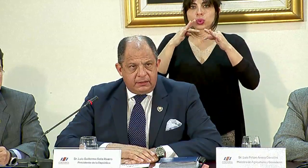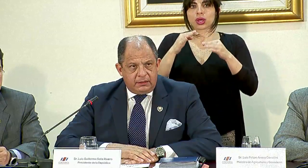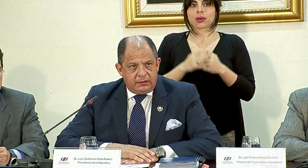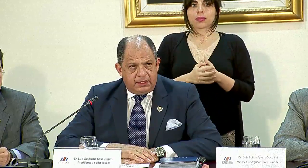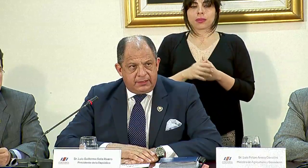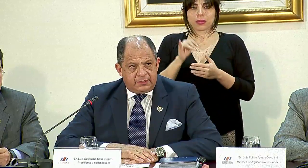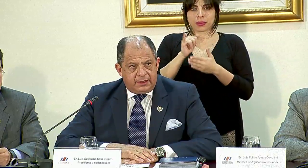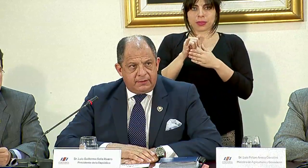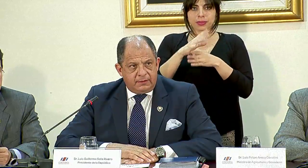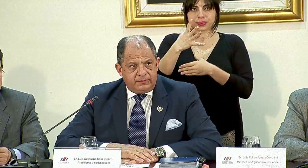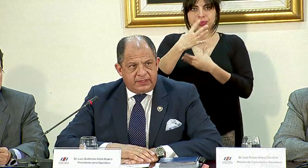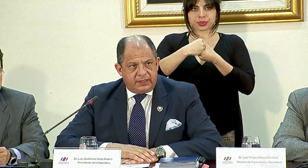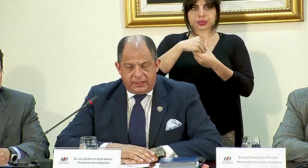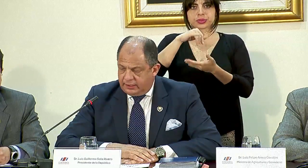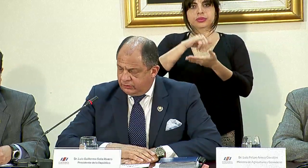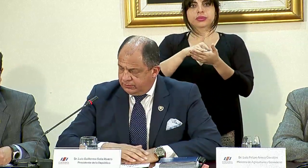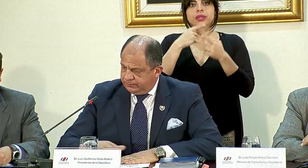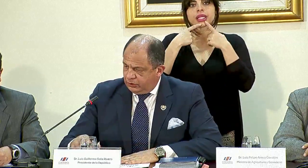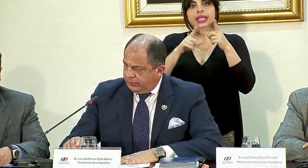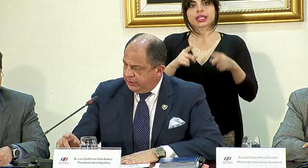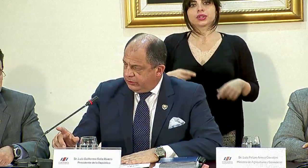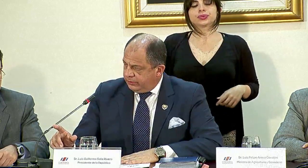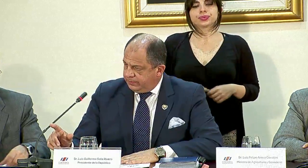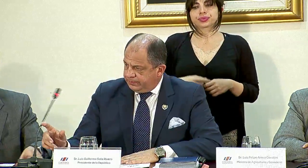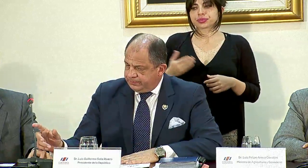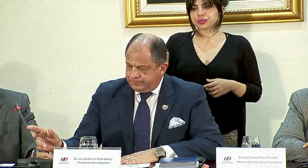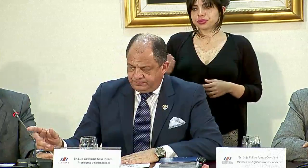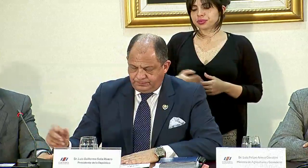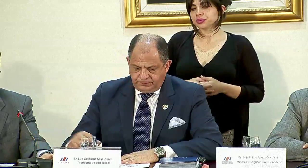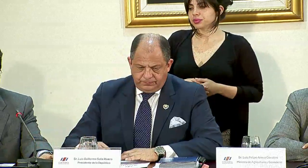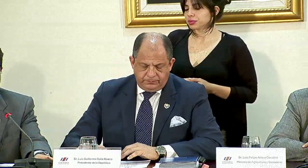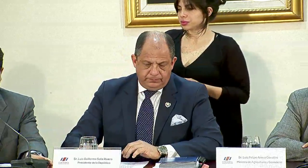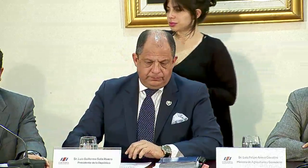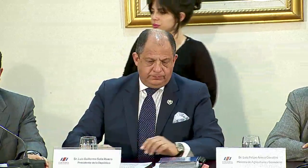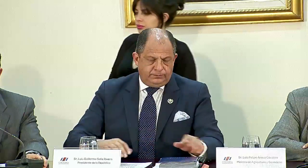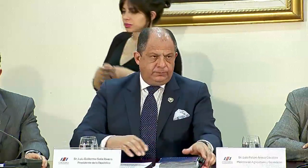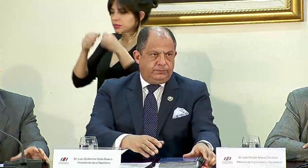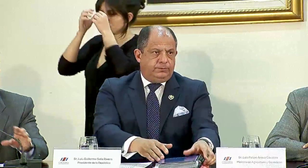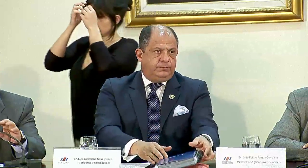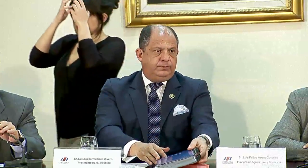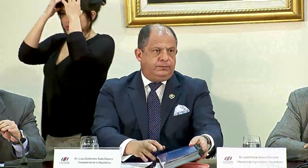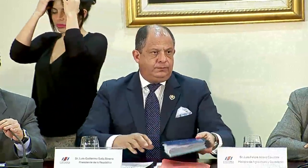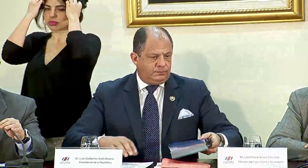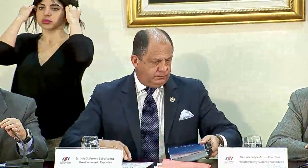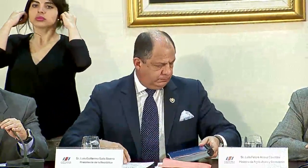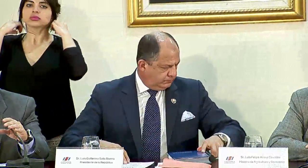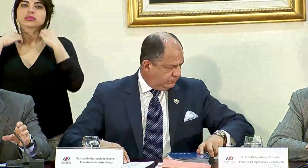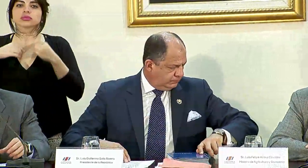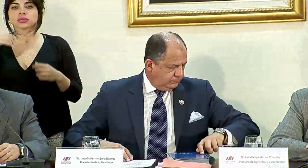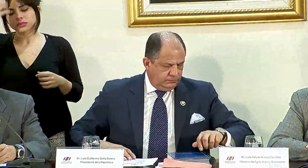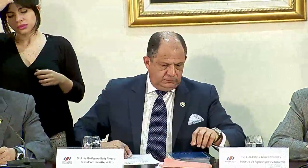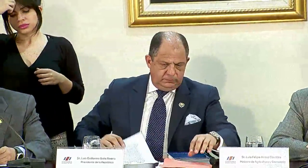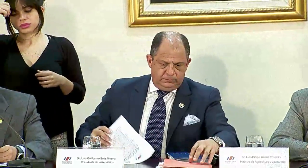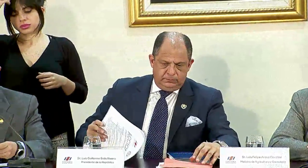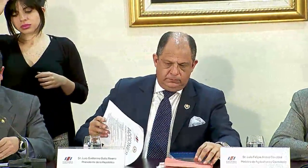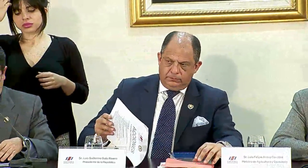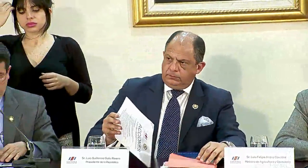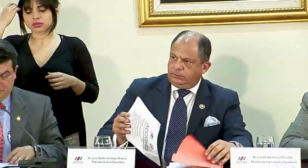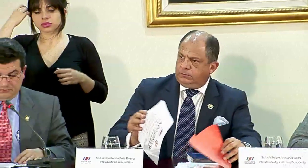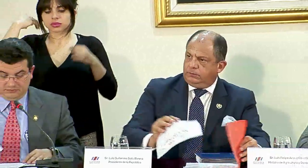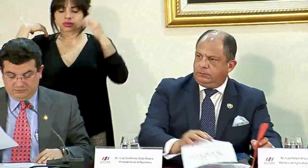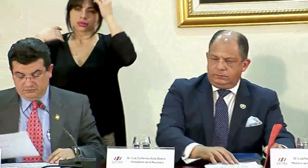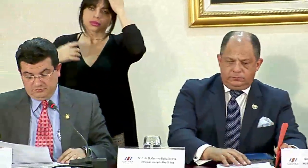alcance de este decreto. Señor ministro. Escucharemos al ministro de la Presidencia, quien nos detallará